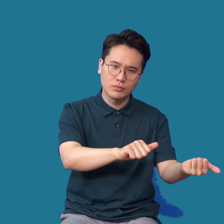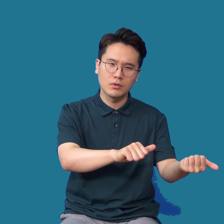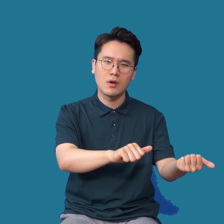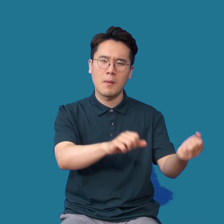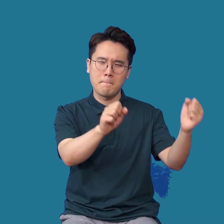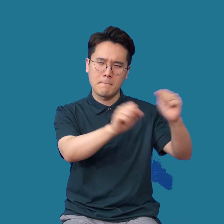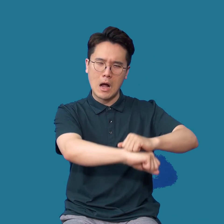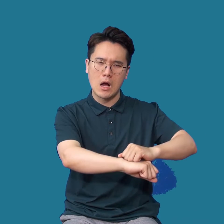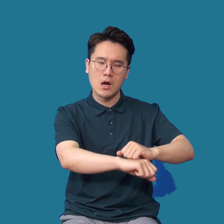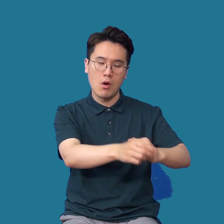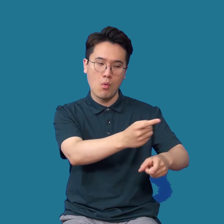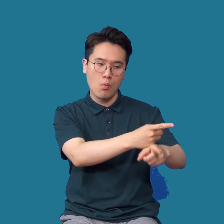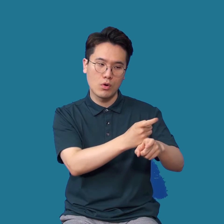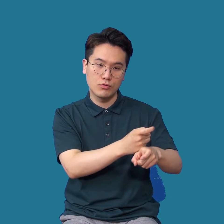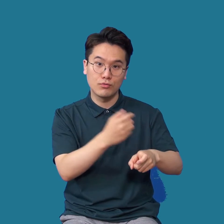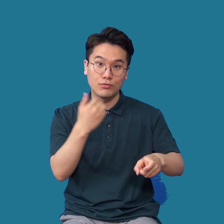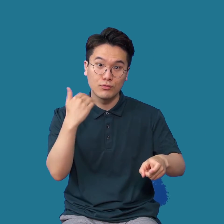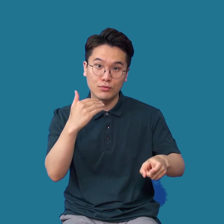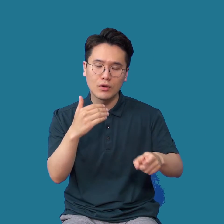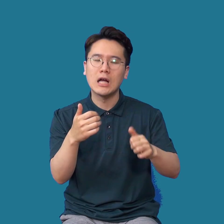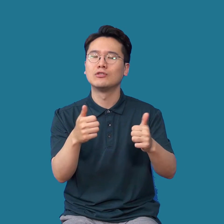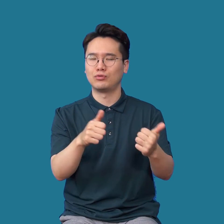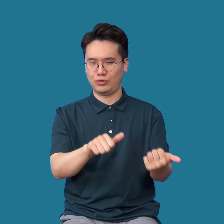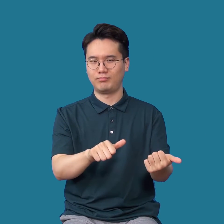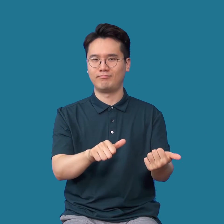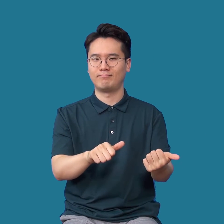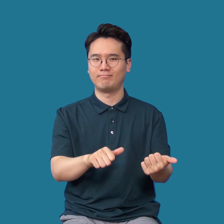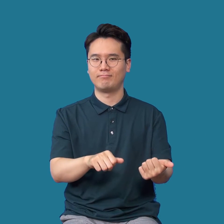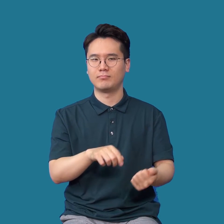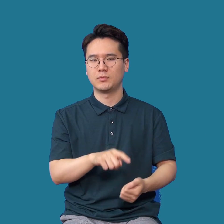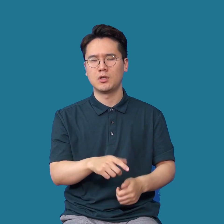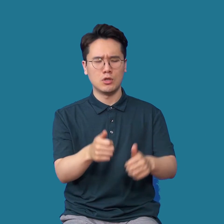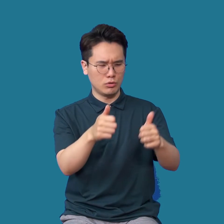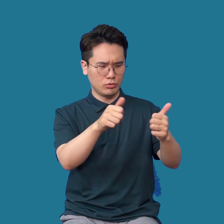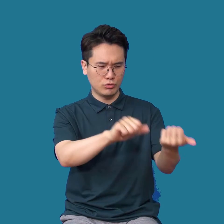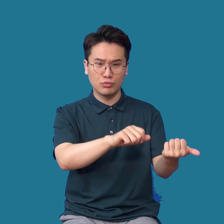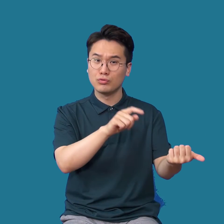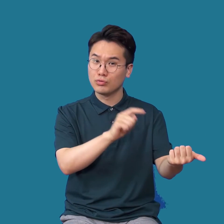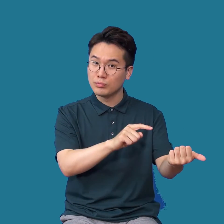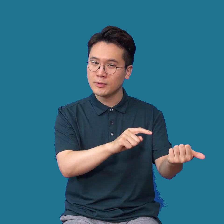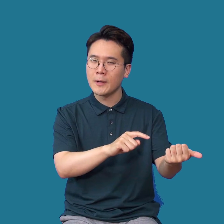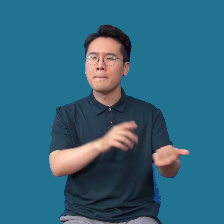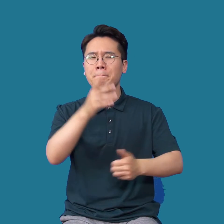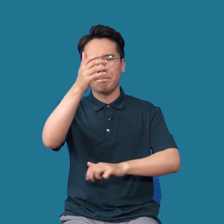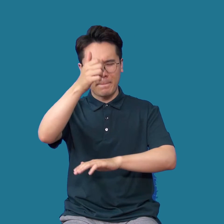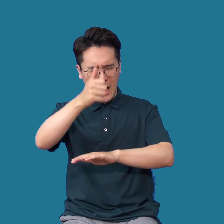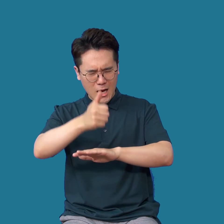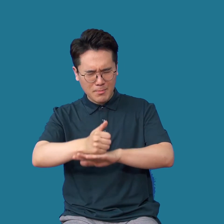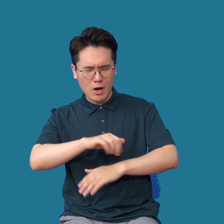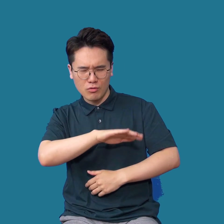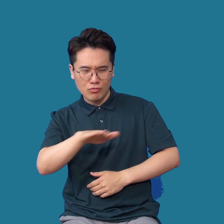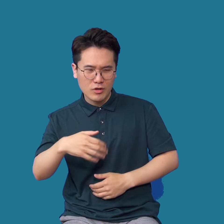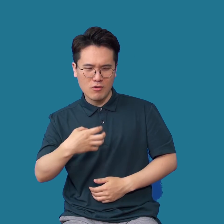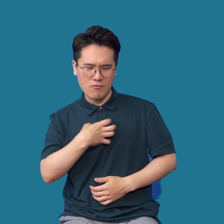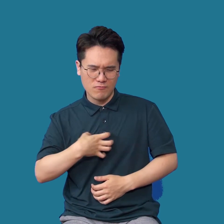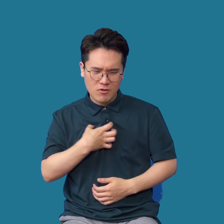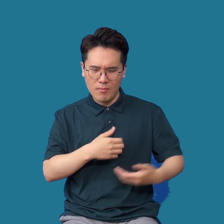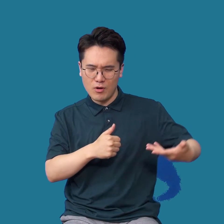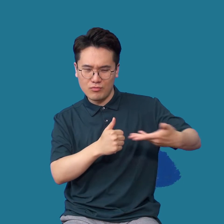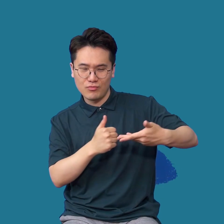맨 나중까지 남아서 우리를 위협하는 대적 중의 대적이고 원수 중의 원수지요.